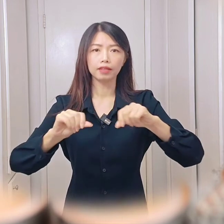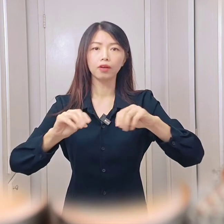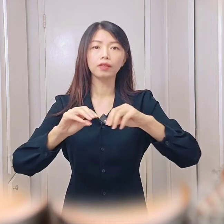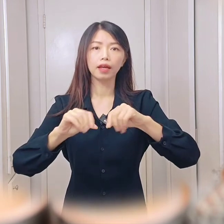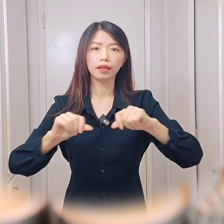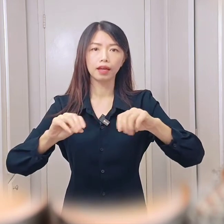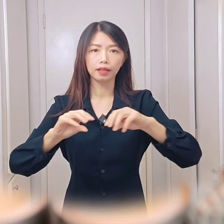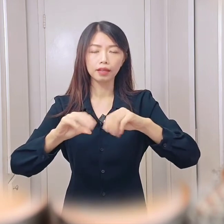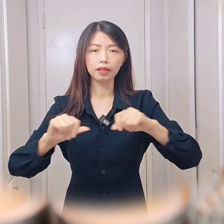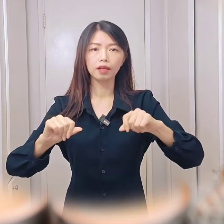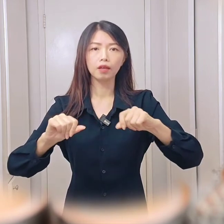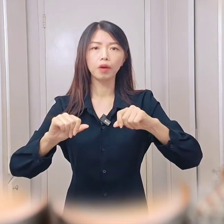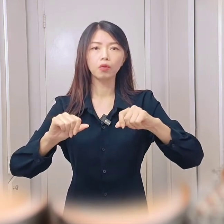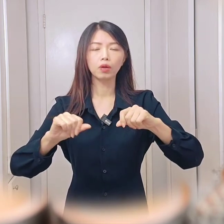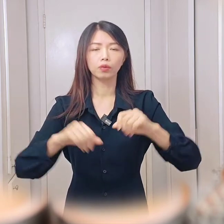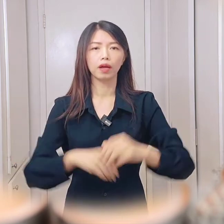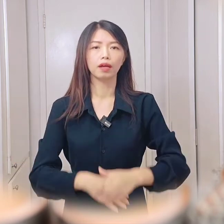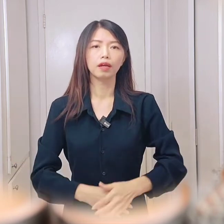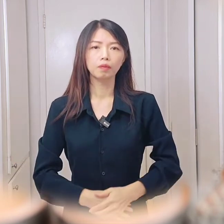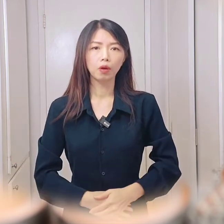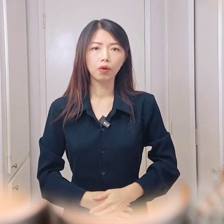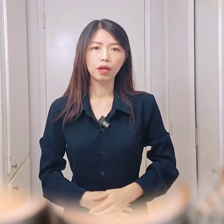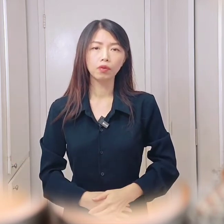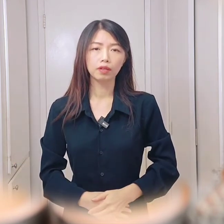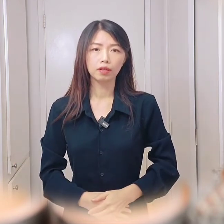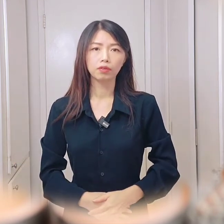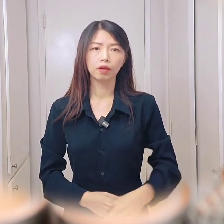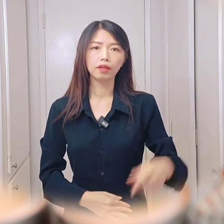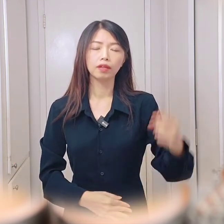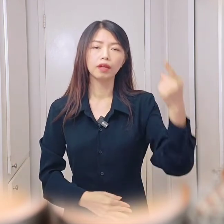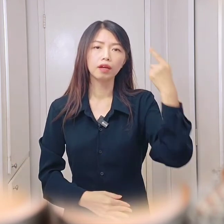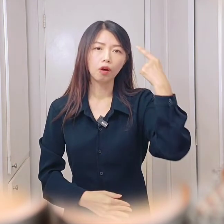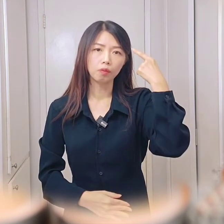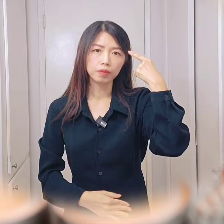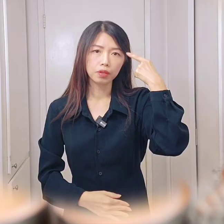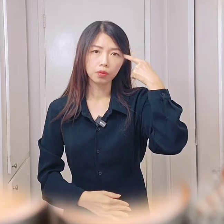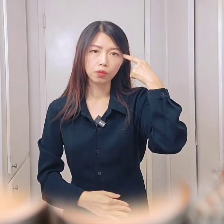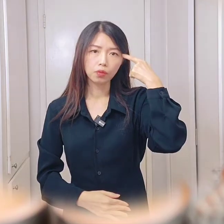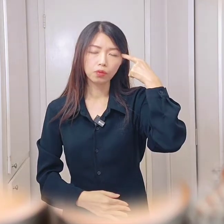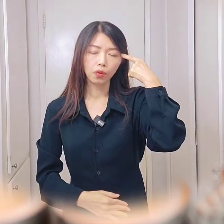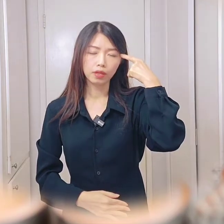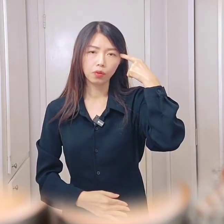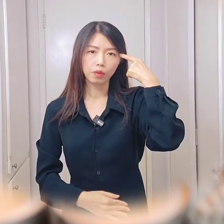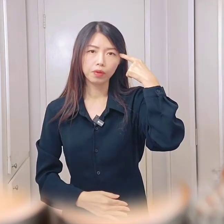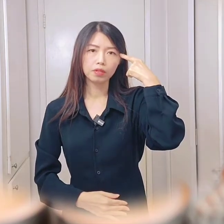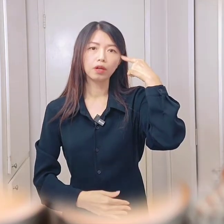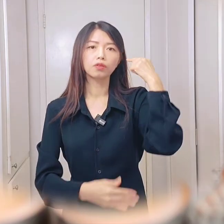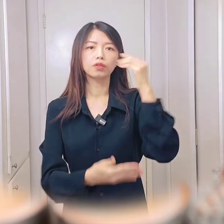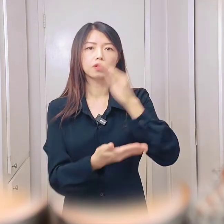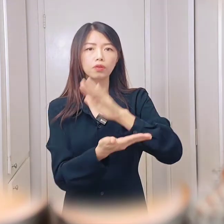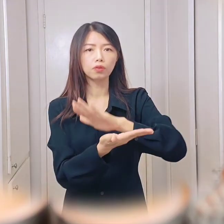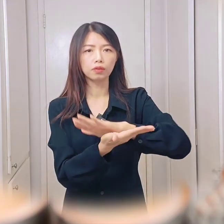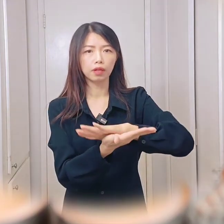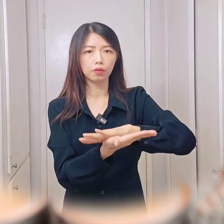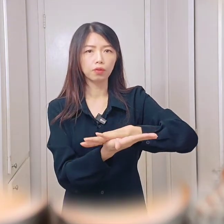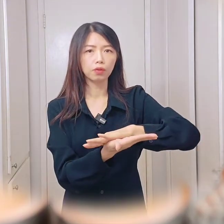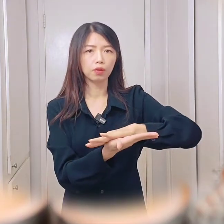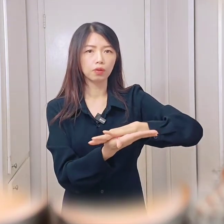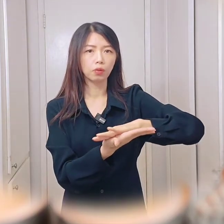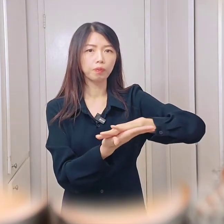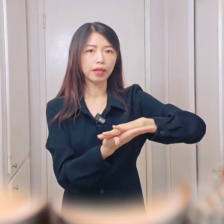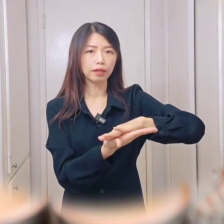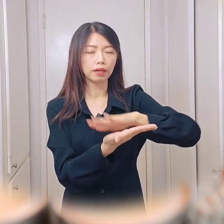아까 했죠. 땅에는 평화로다. 평화라고 하는 데의 수어는 검지로 관자놀이 한번 찍어주시고